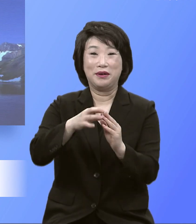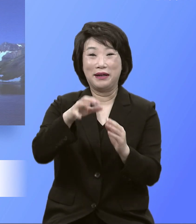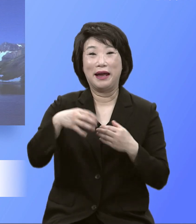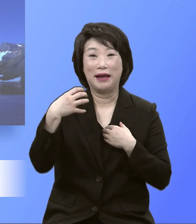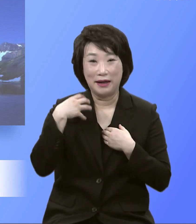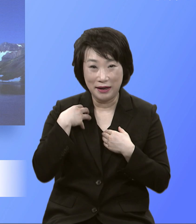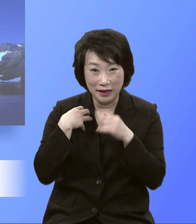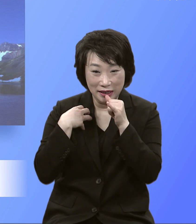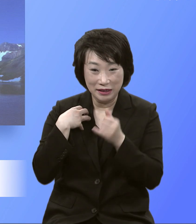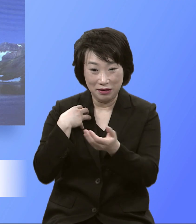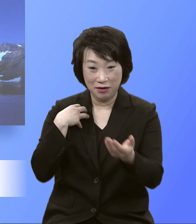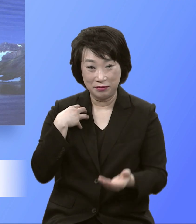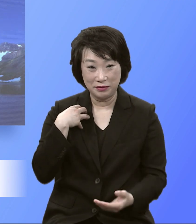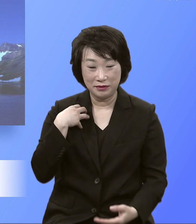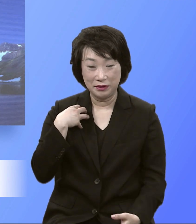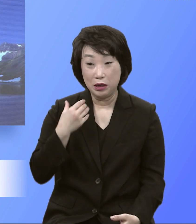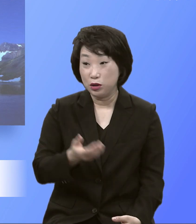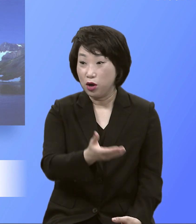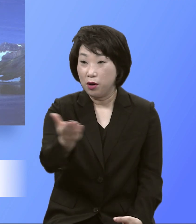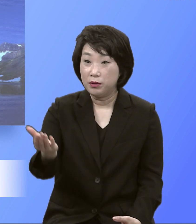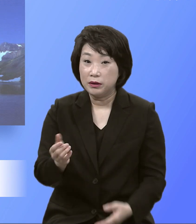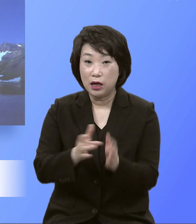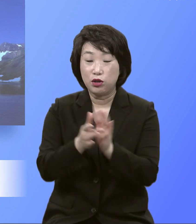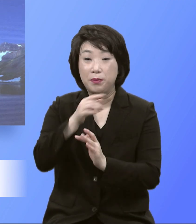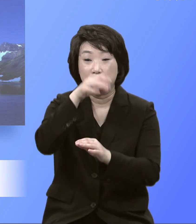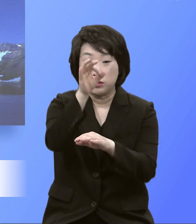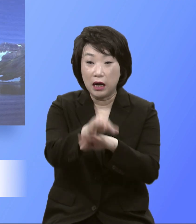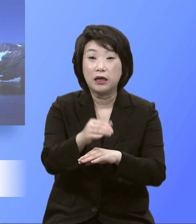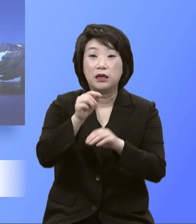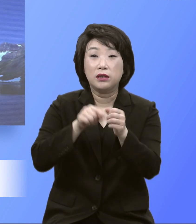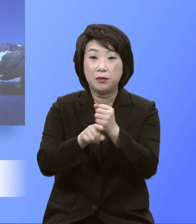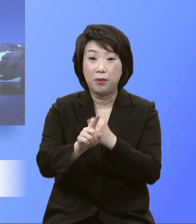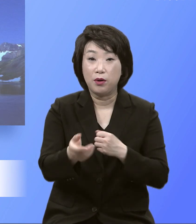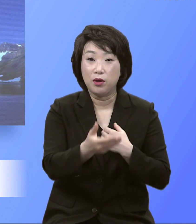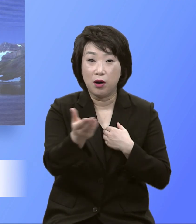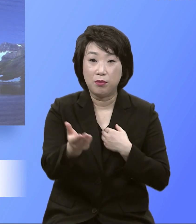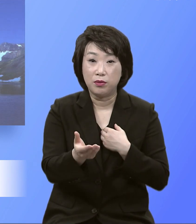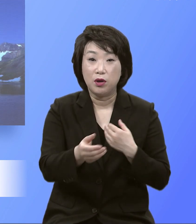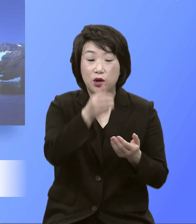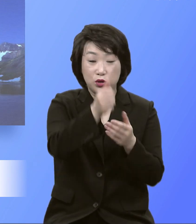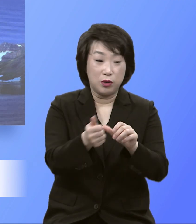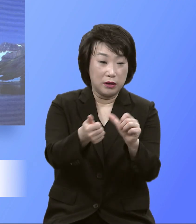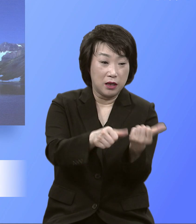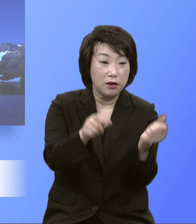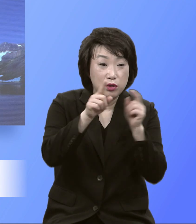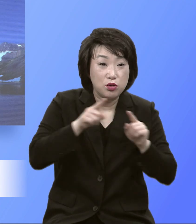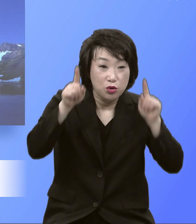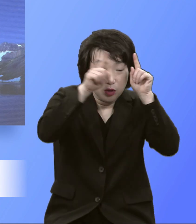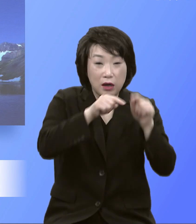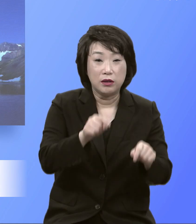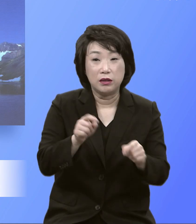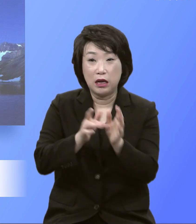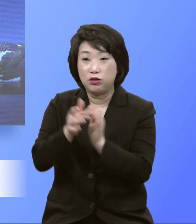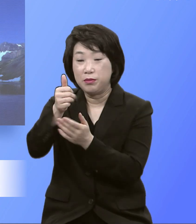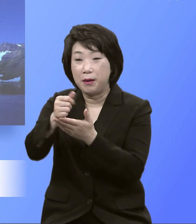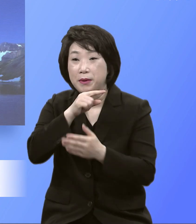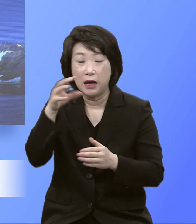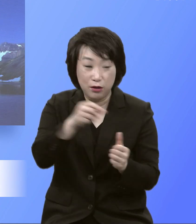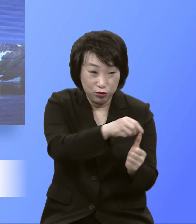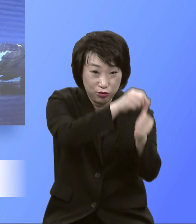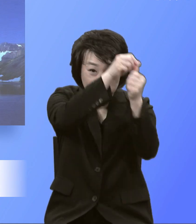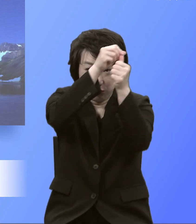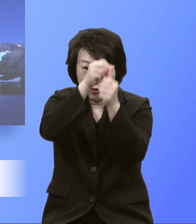일이에요. 여러분을 피로 샀다는 말이 뭐예요? 죄와 사망과 지옥에서 그 피로